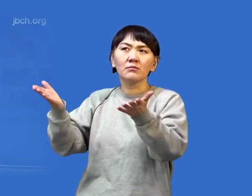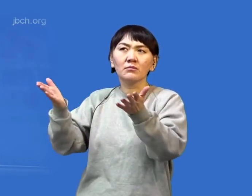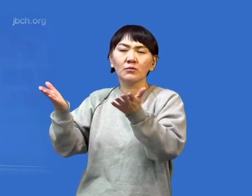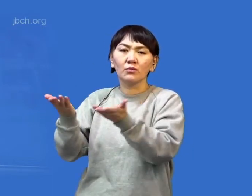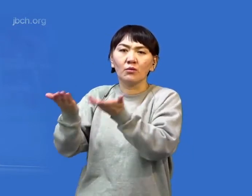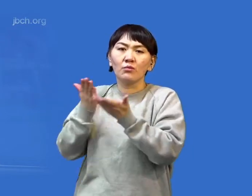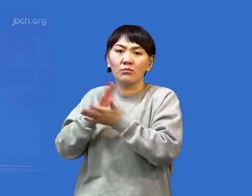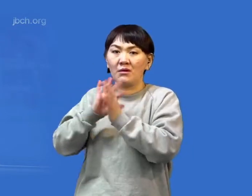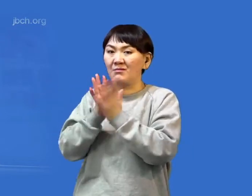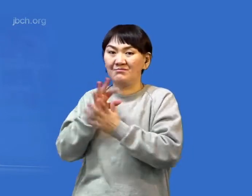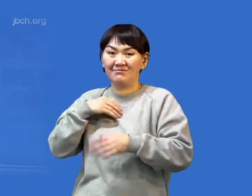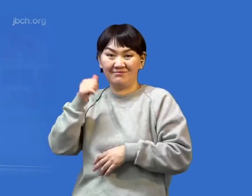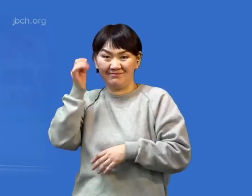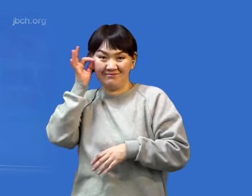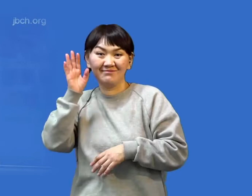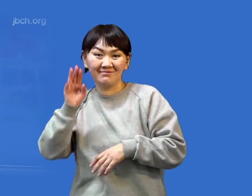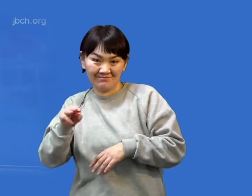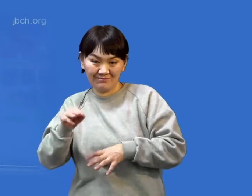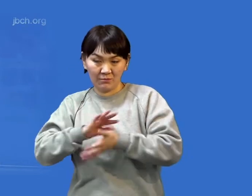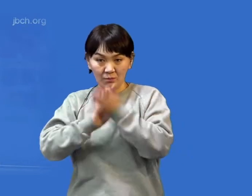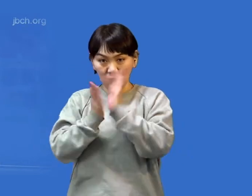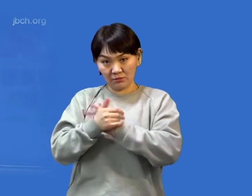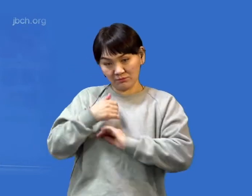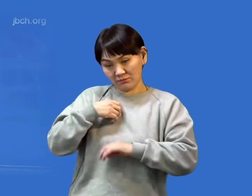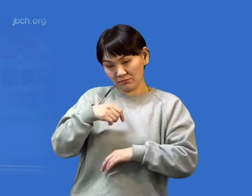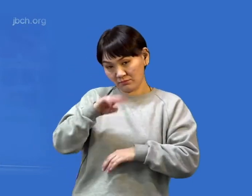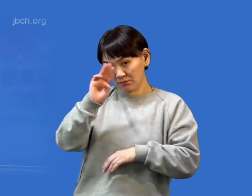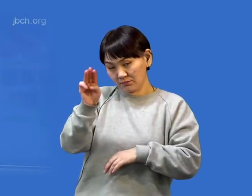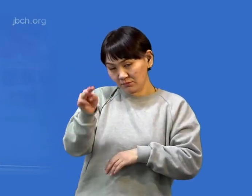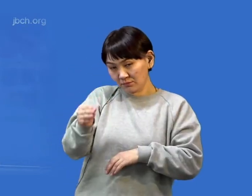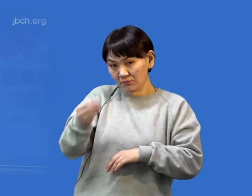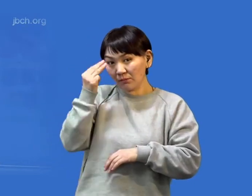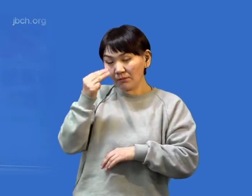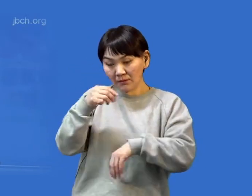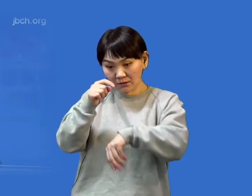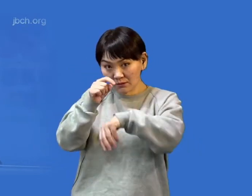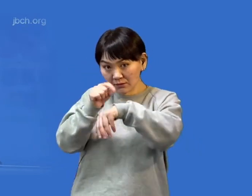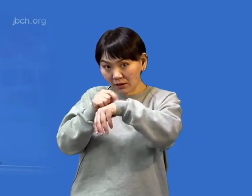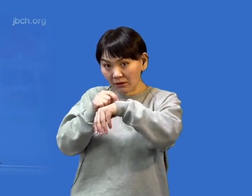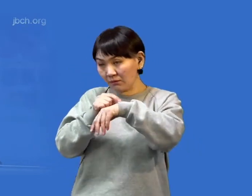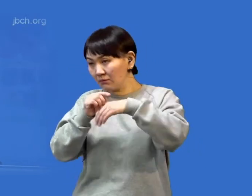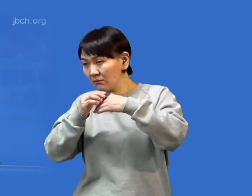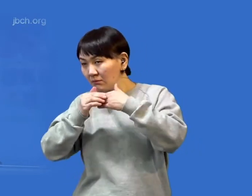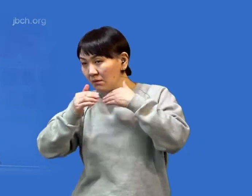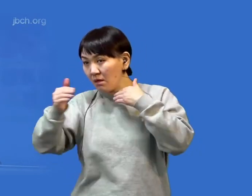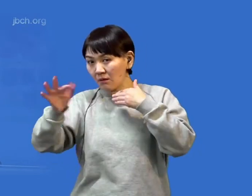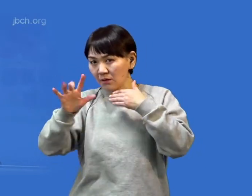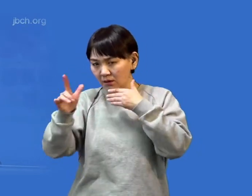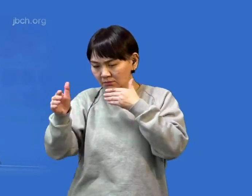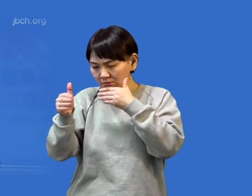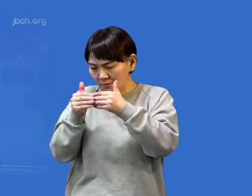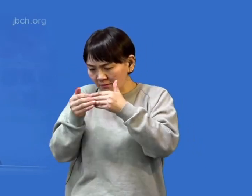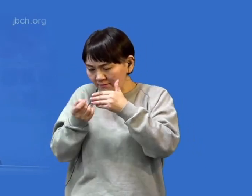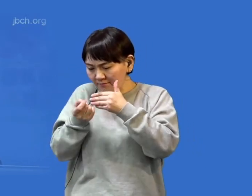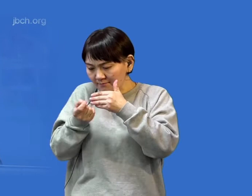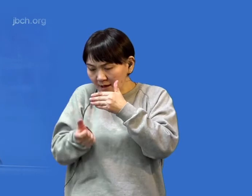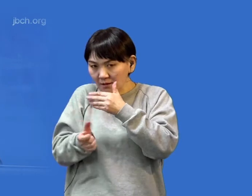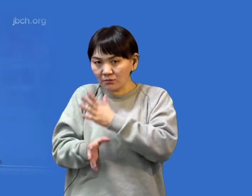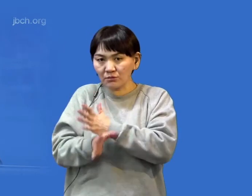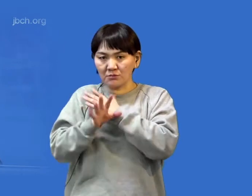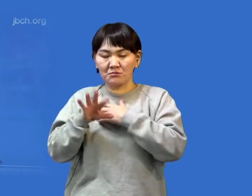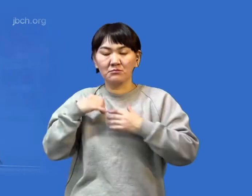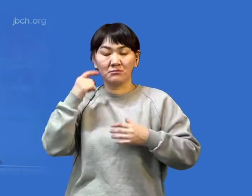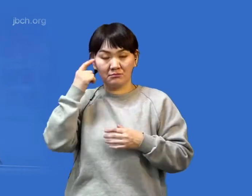За тийм их хугацаа үлдээгүү гэдэг нь бол тодорхой. Дээрээс нь бид өхний үед